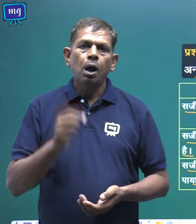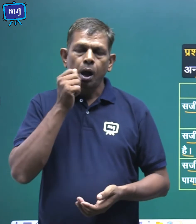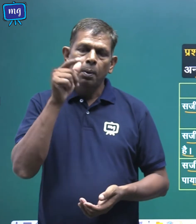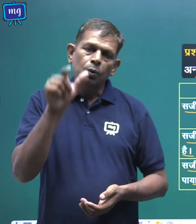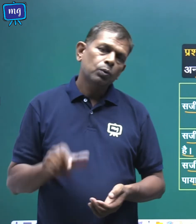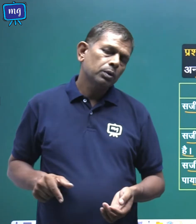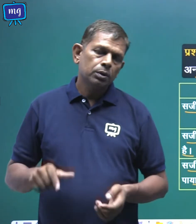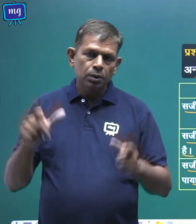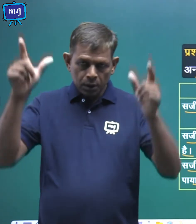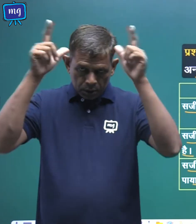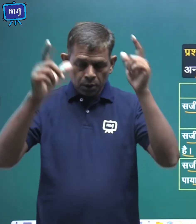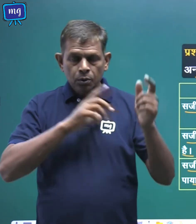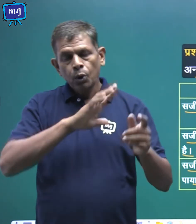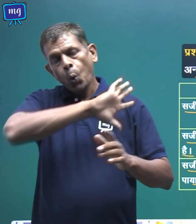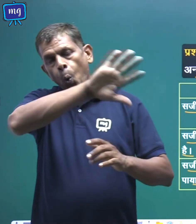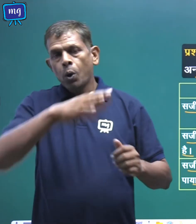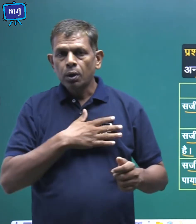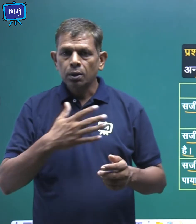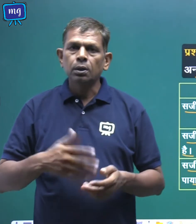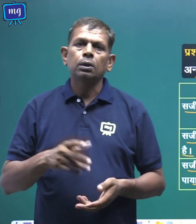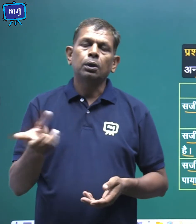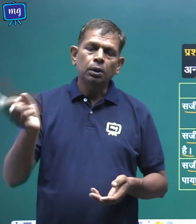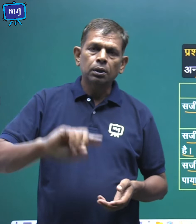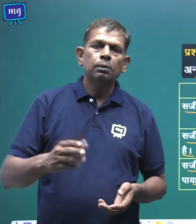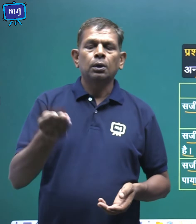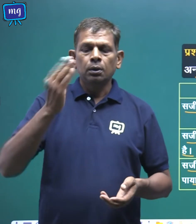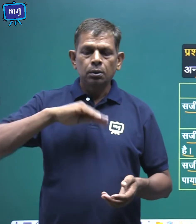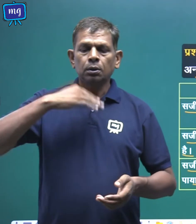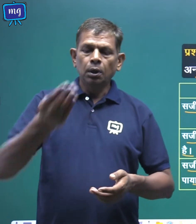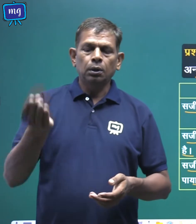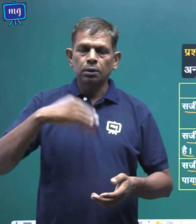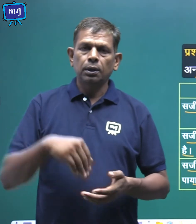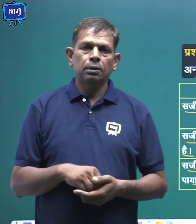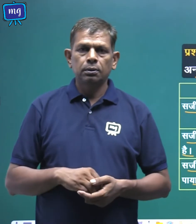हैं, जीव जंतु है, ये सब तो सांस लेते हैं,